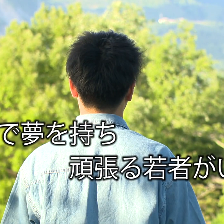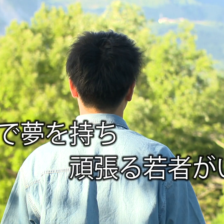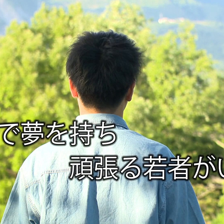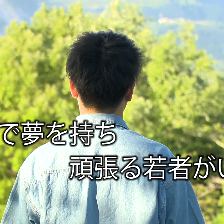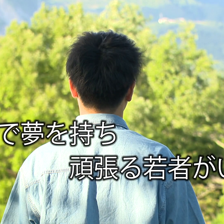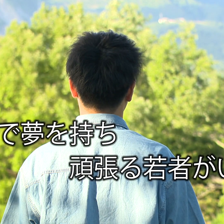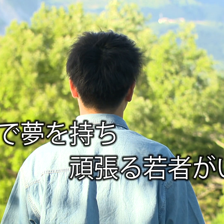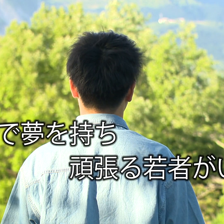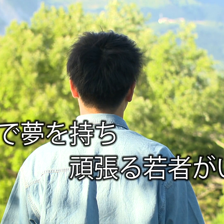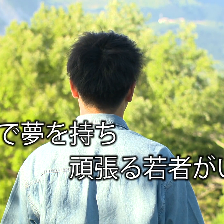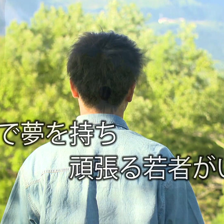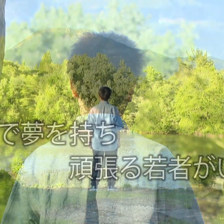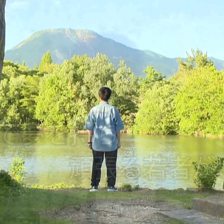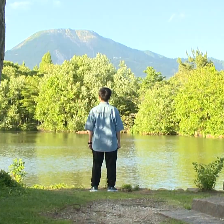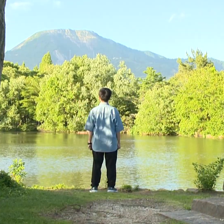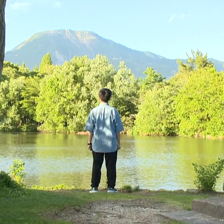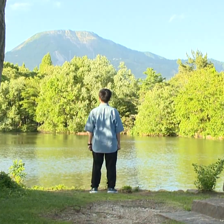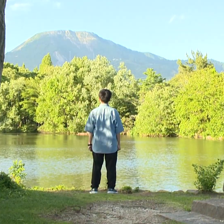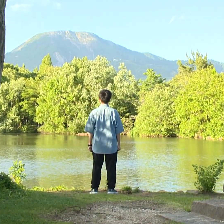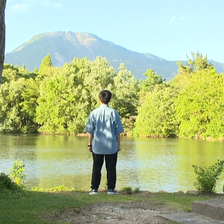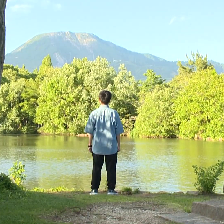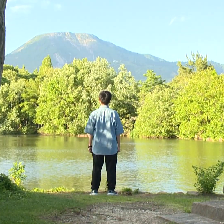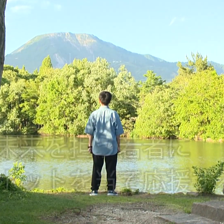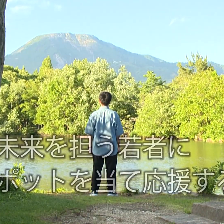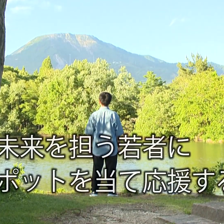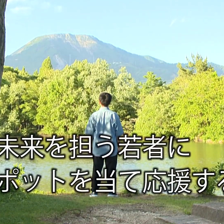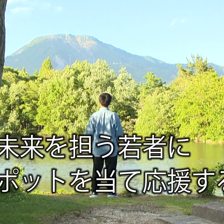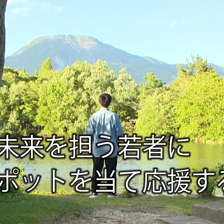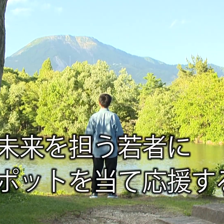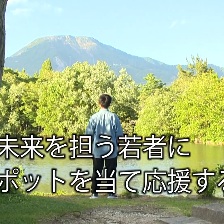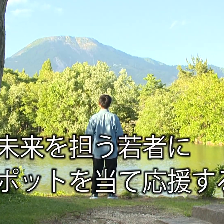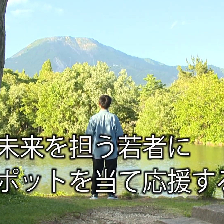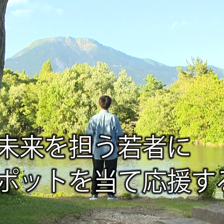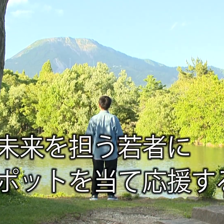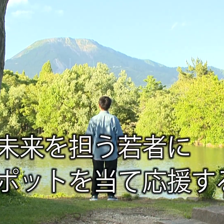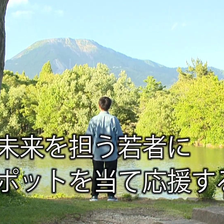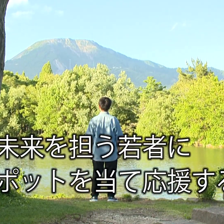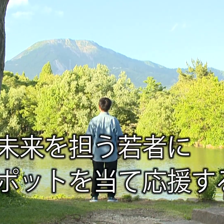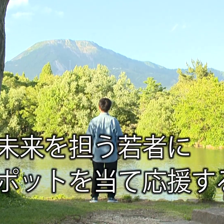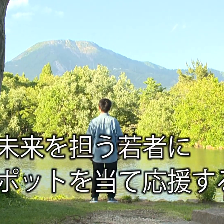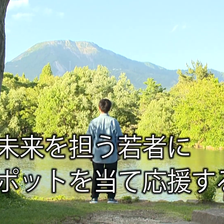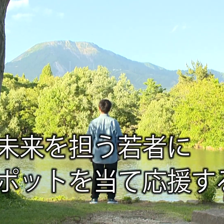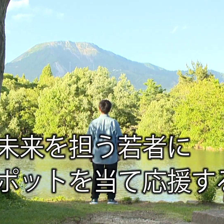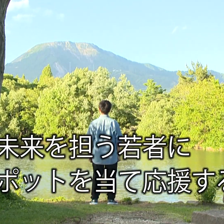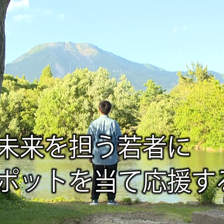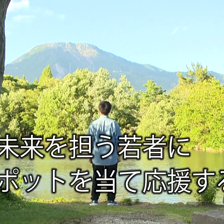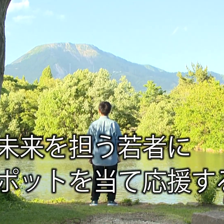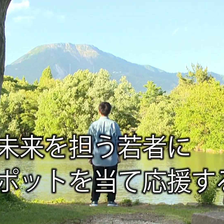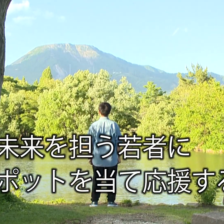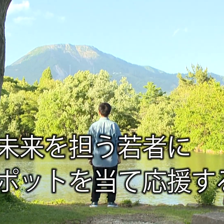者がいる。そうした町の未来を担う若者にスポットを当て応援する番組、